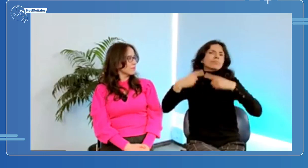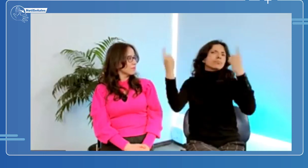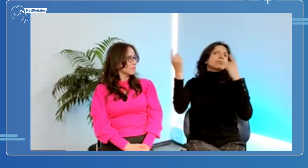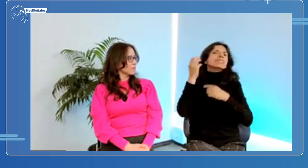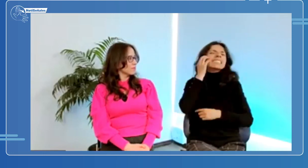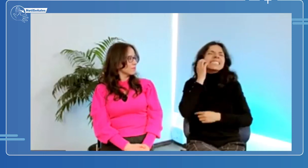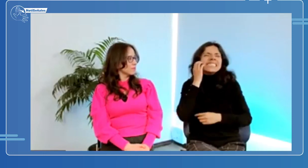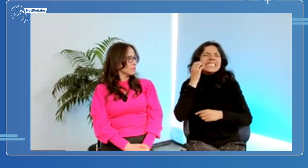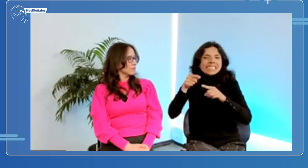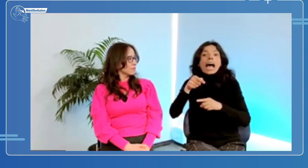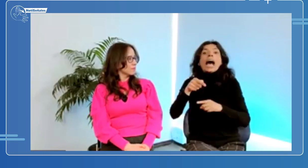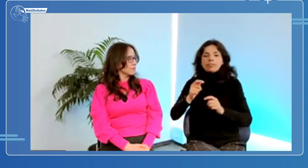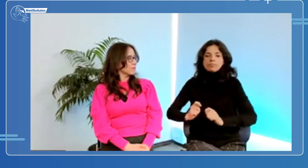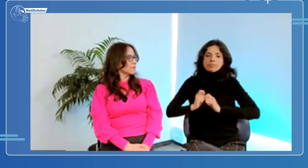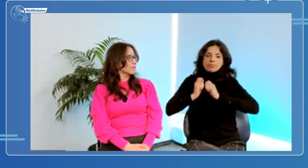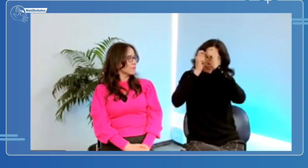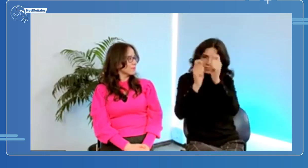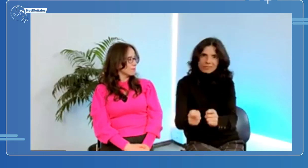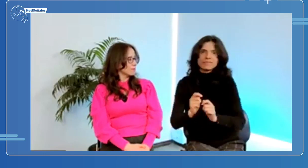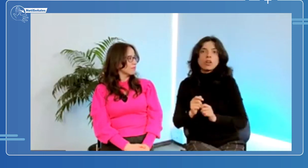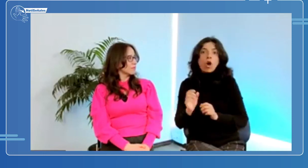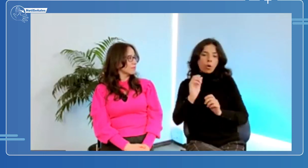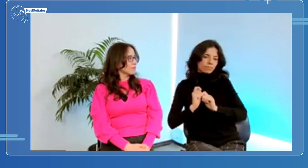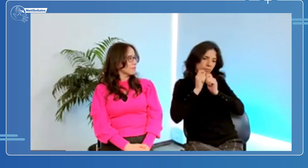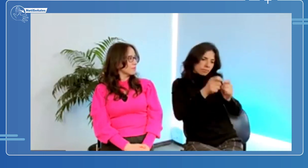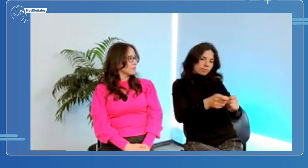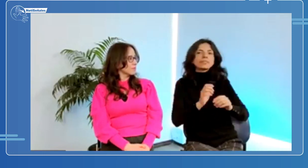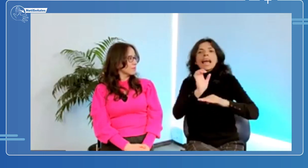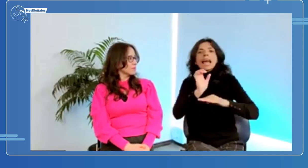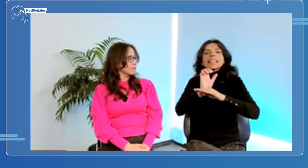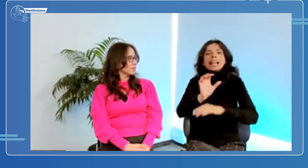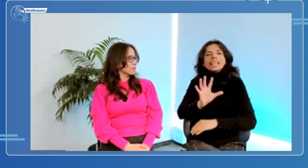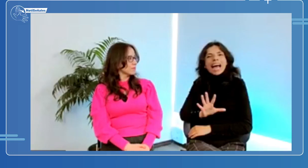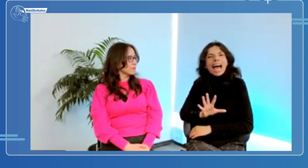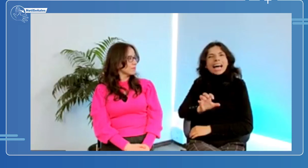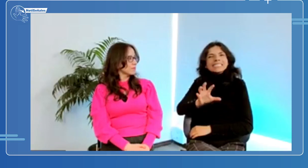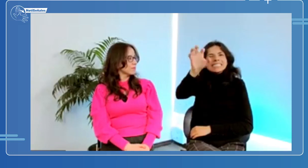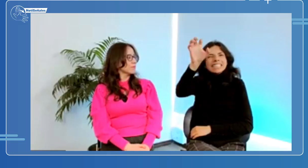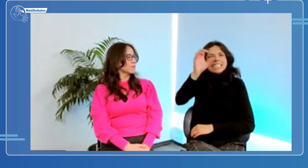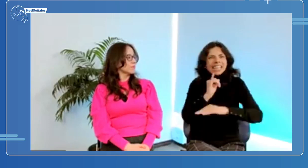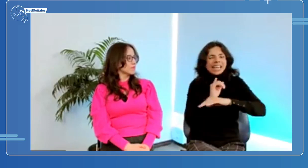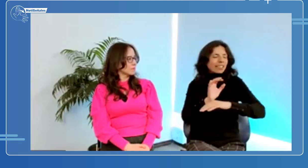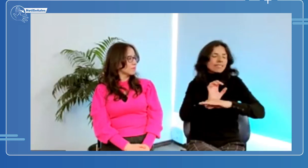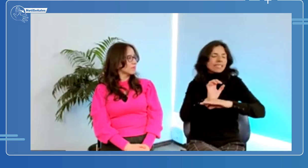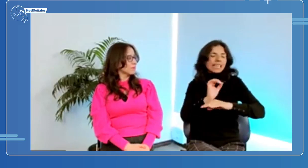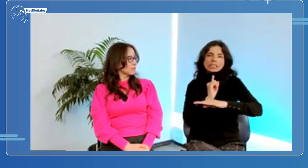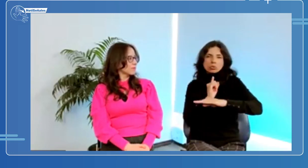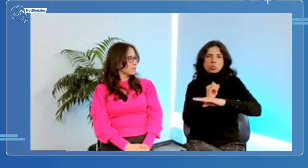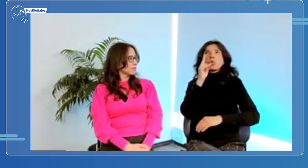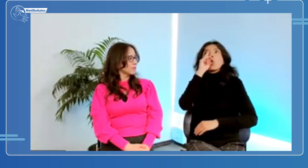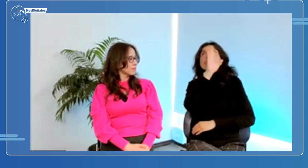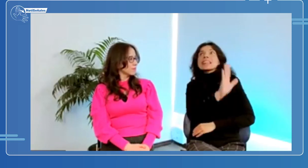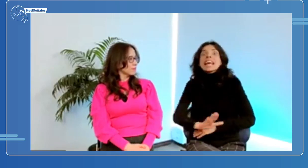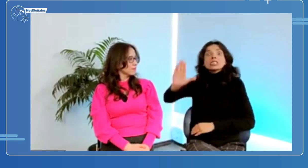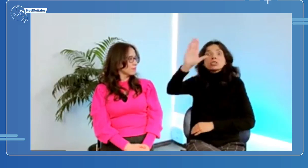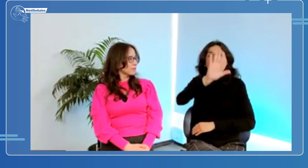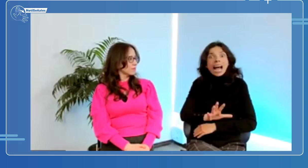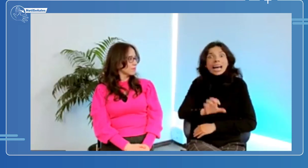este caso la Supersalud. De pronto el INVIMA, como mencioné, sobre una alergia en una crema. O digamos, hay una institución